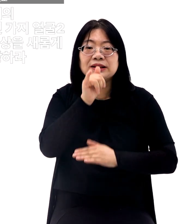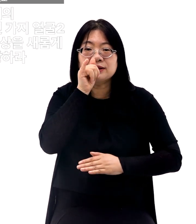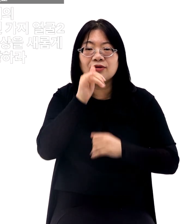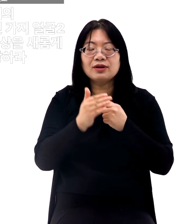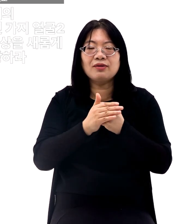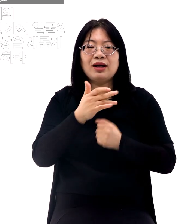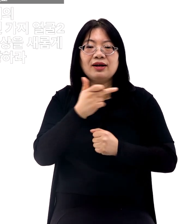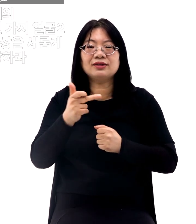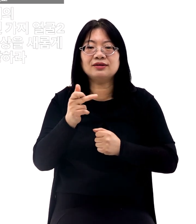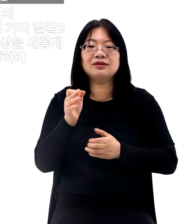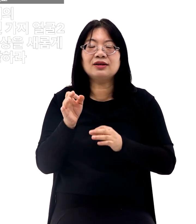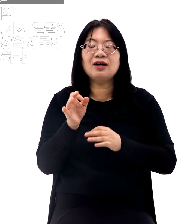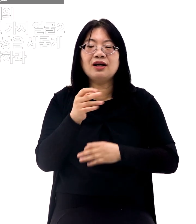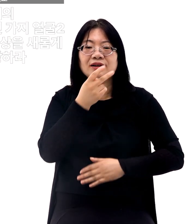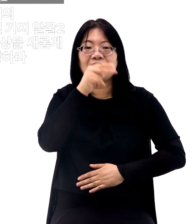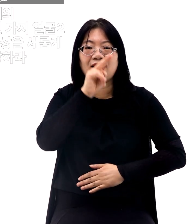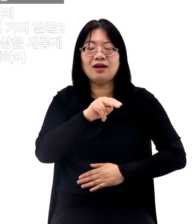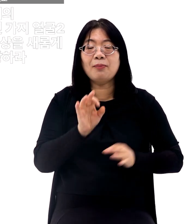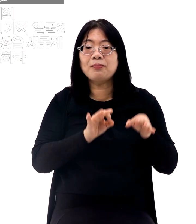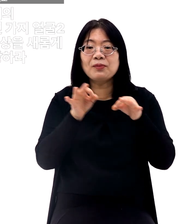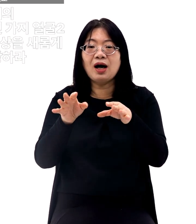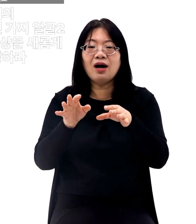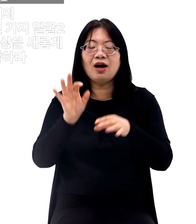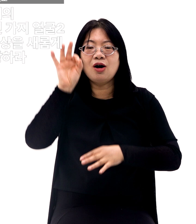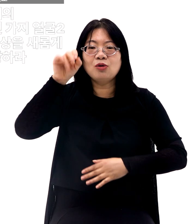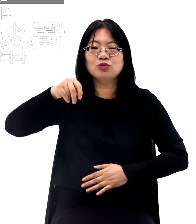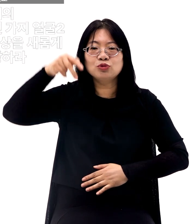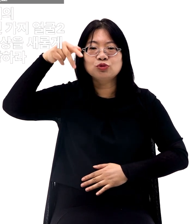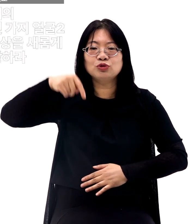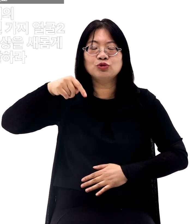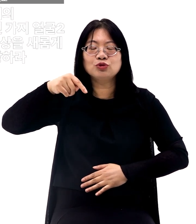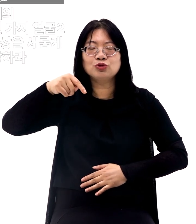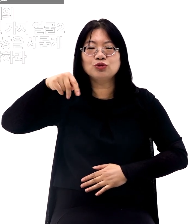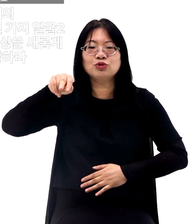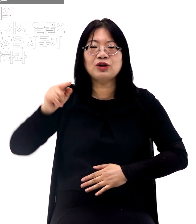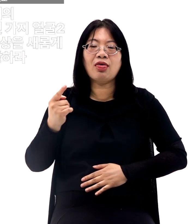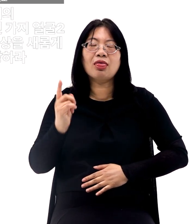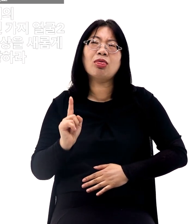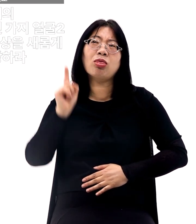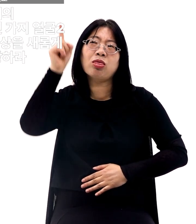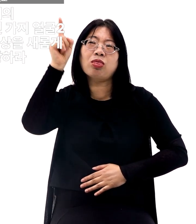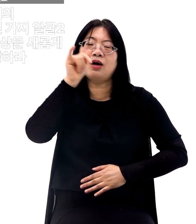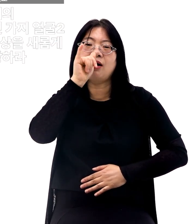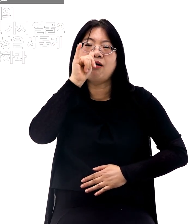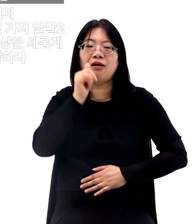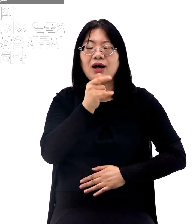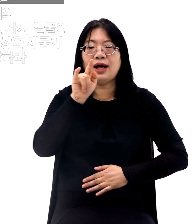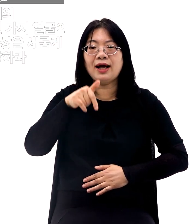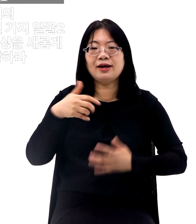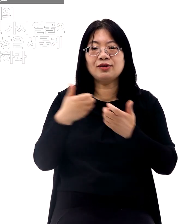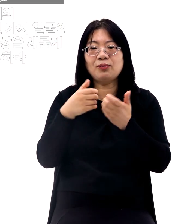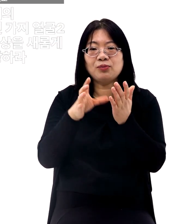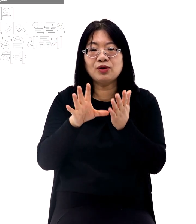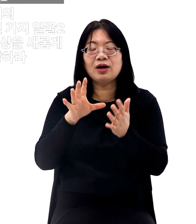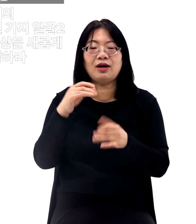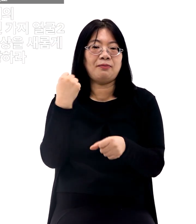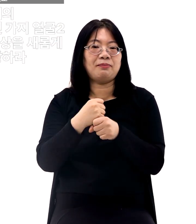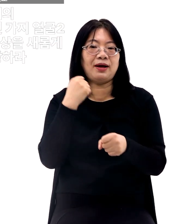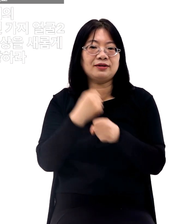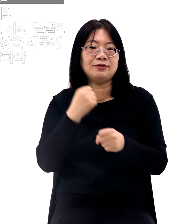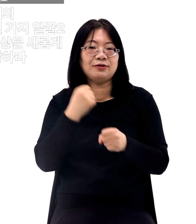투자해서 우주선을 쏘아 올리고 핵무기를 개발하고